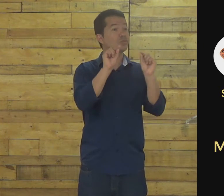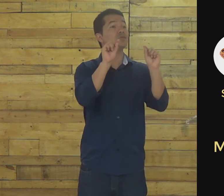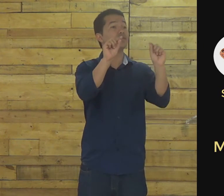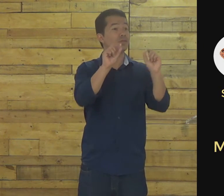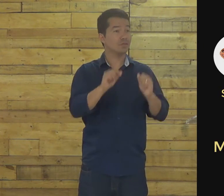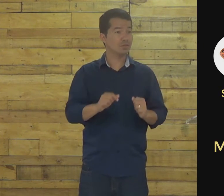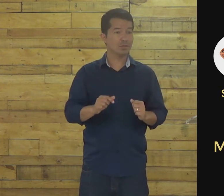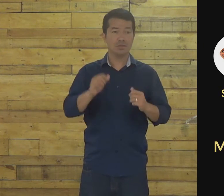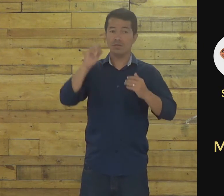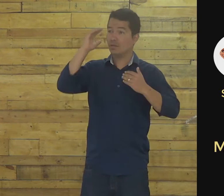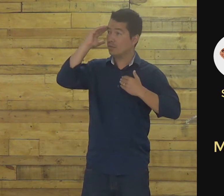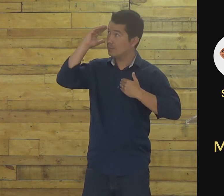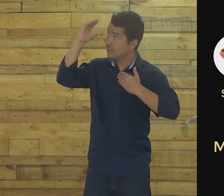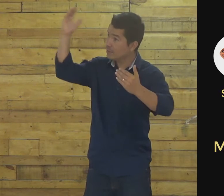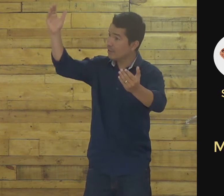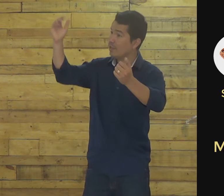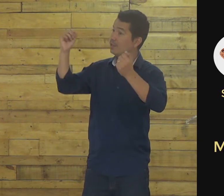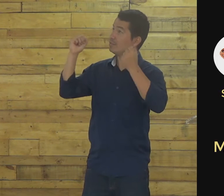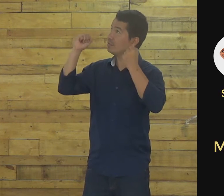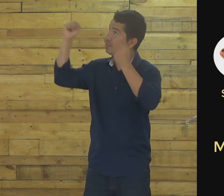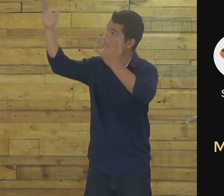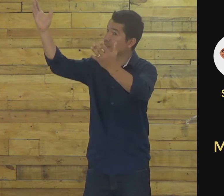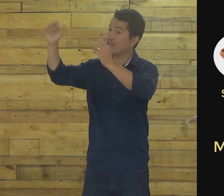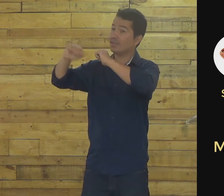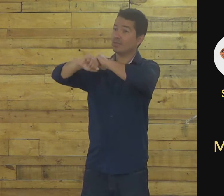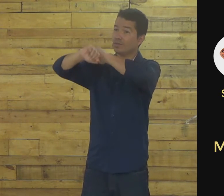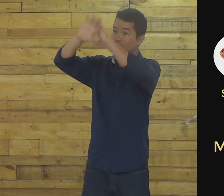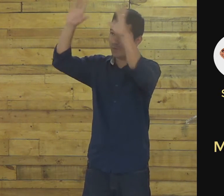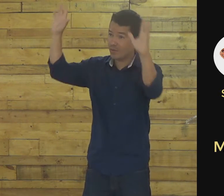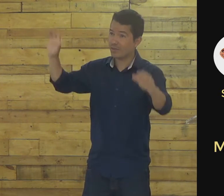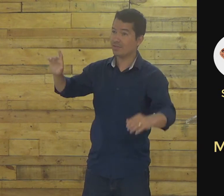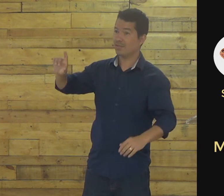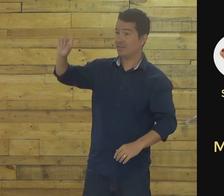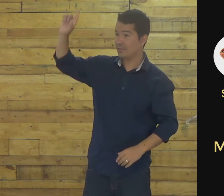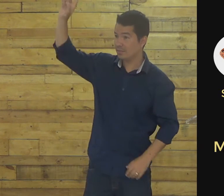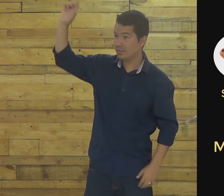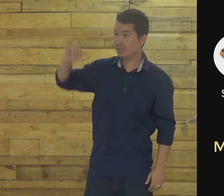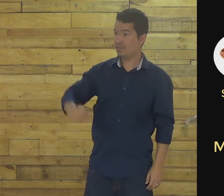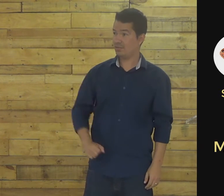coisas incluem os nossos propósitos. Nós